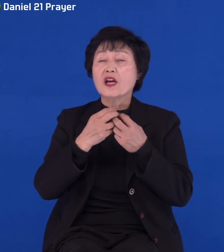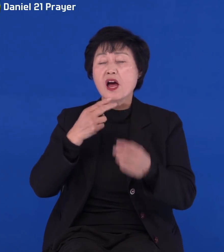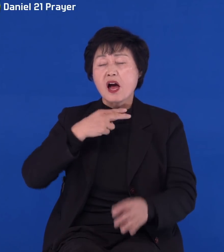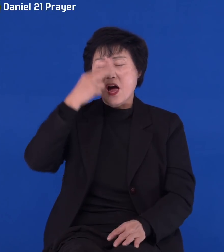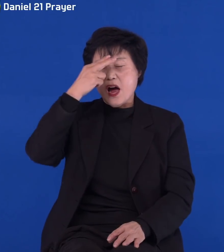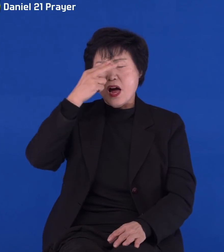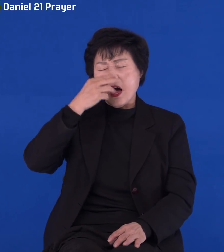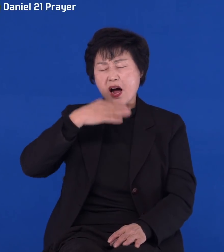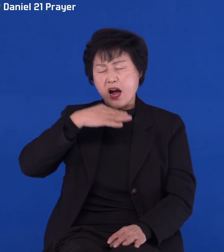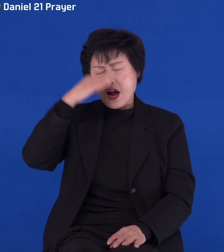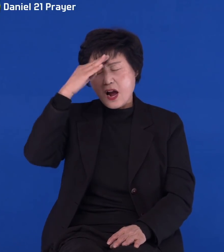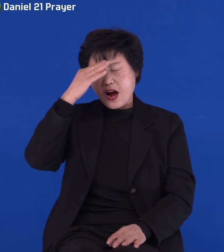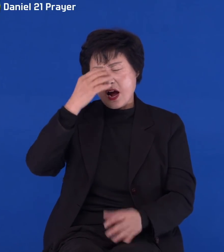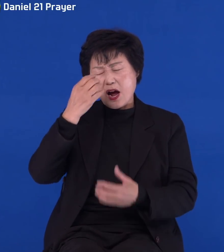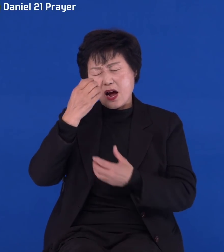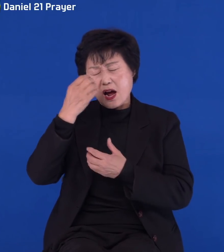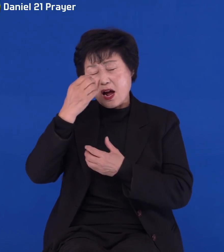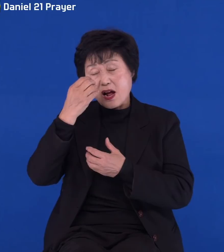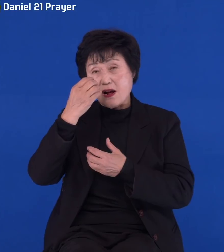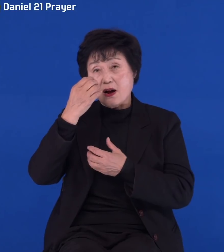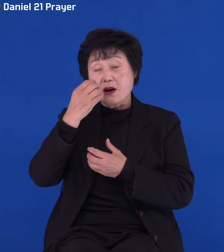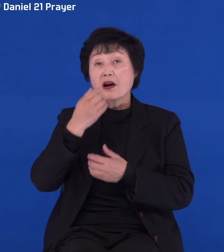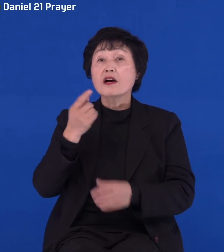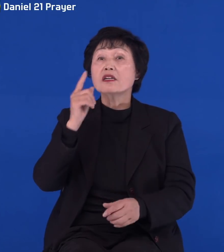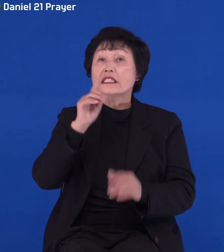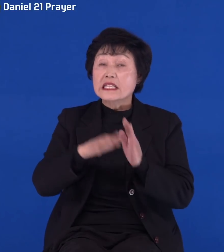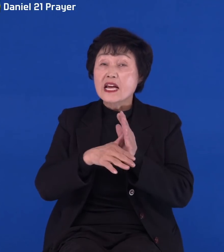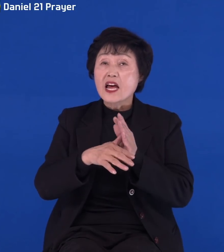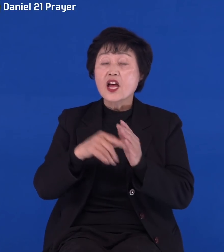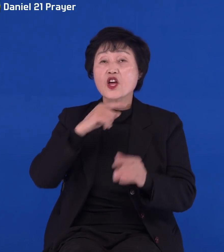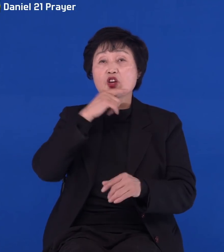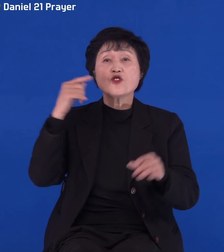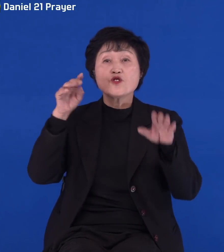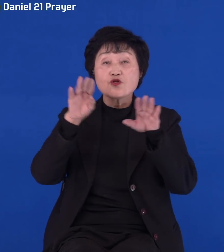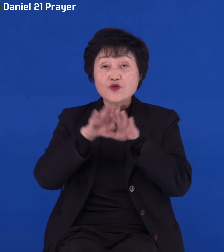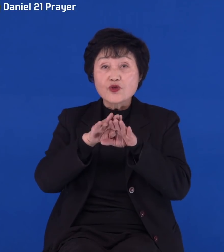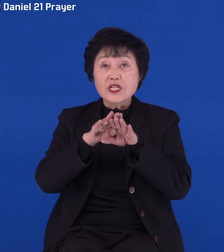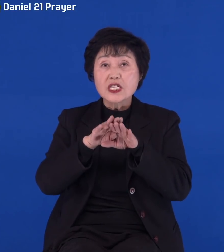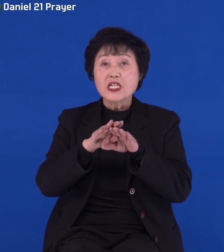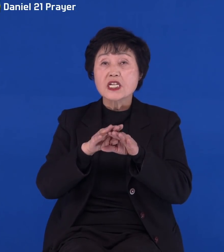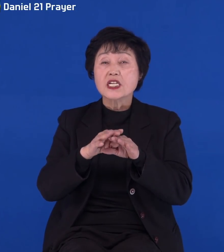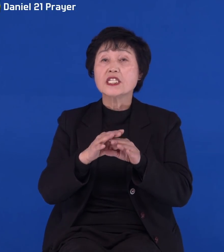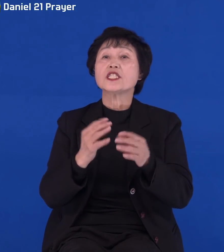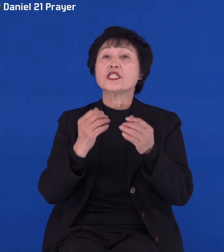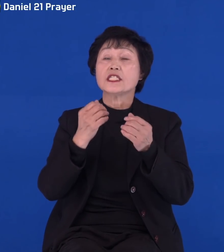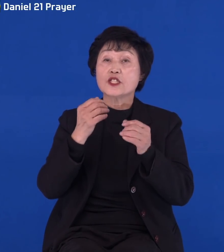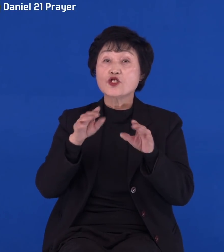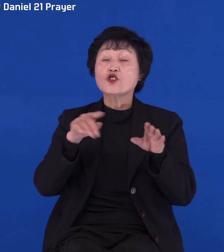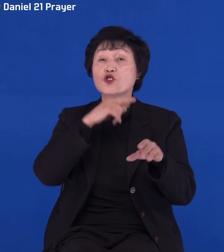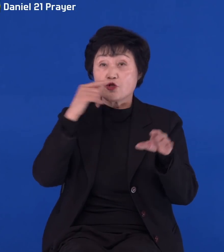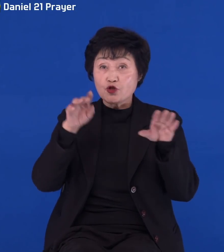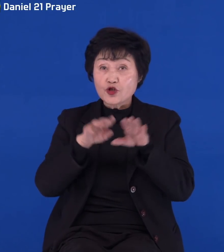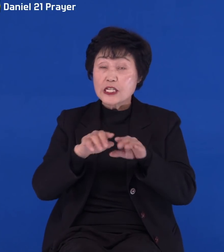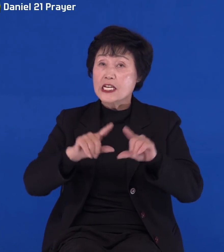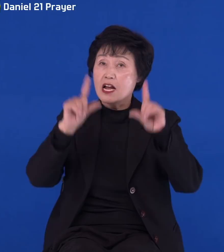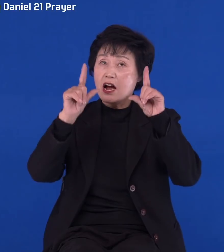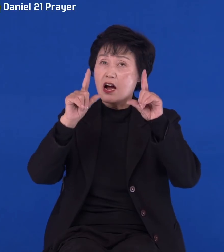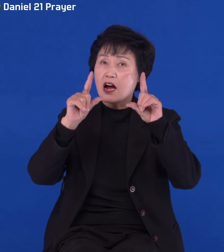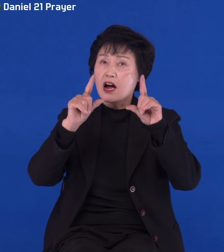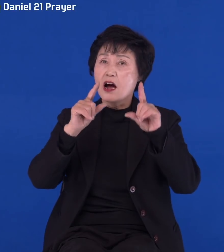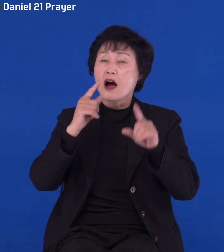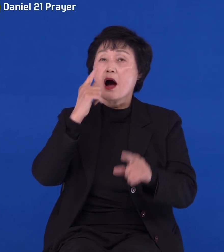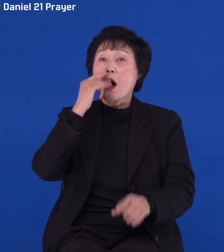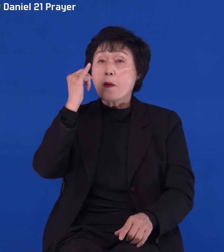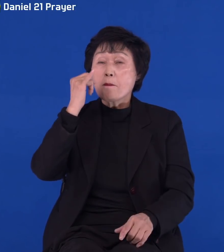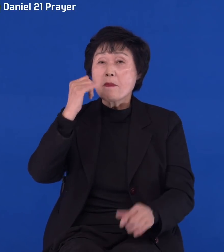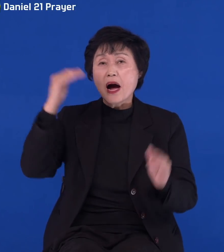그런데 어김없이 주일이 다가왔습니다. 저희 어머니는 그 당시 소년부 교사로 섬기고 있었습니다. 교회 가고 싶었을까요?